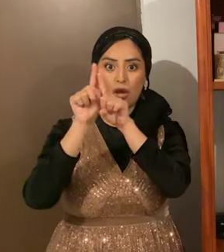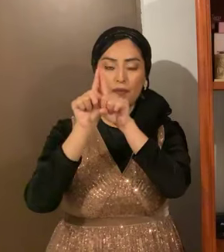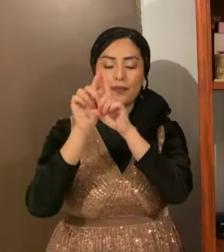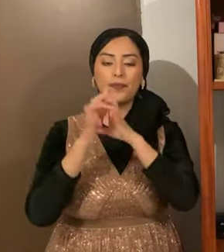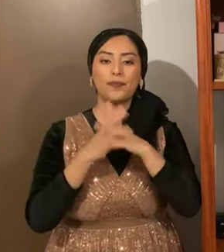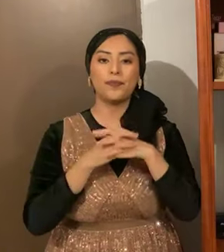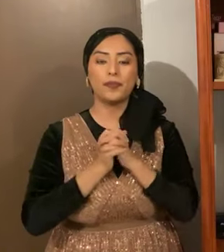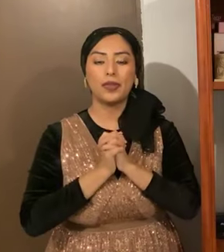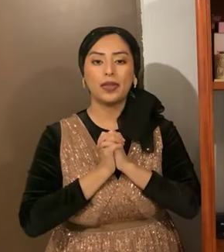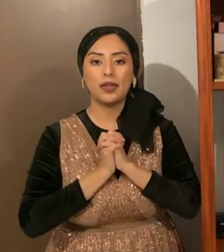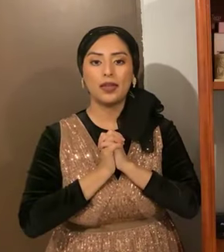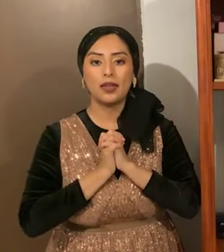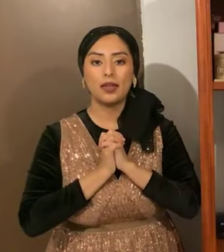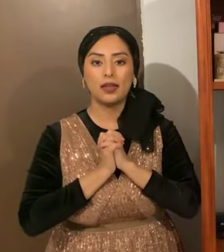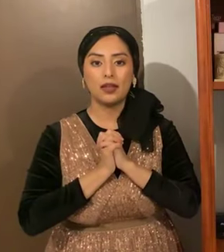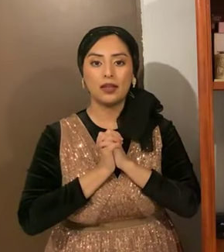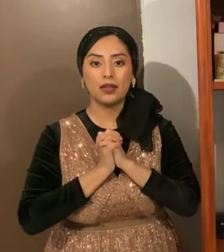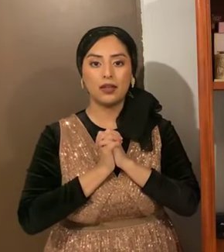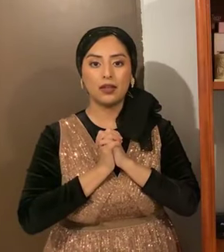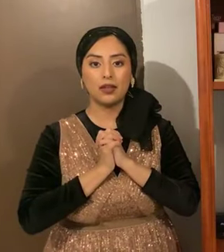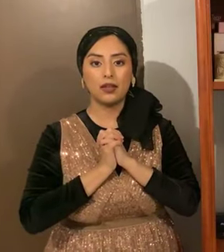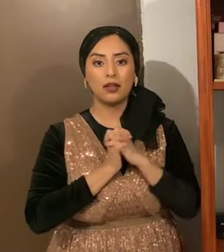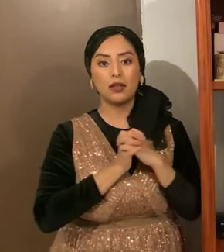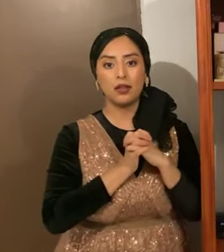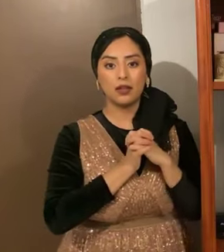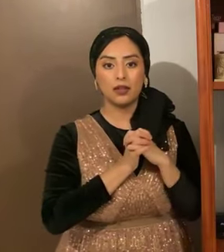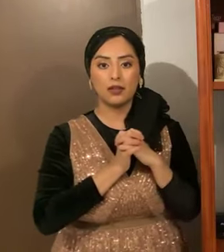que ya, y en esa misma